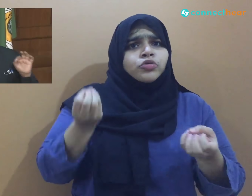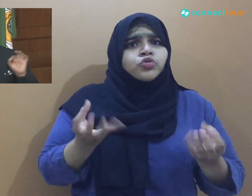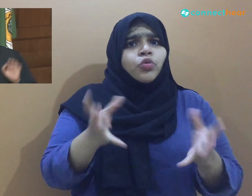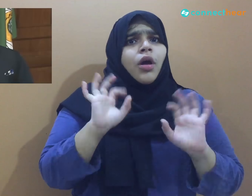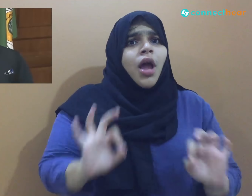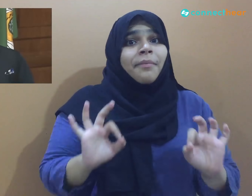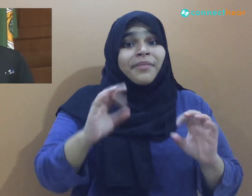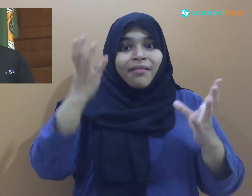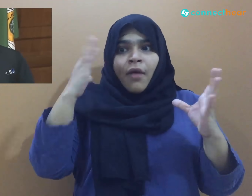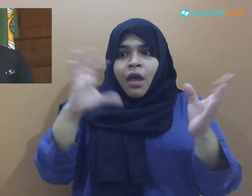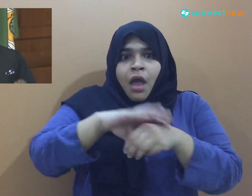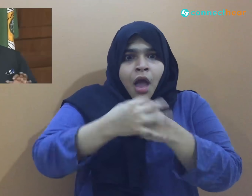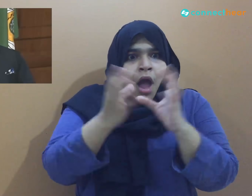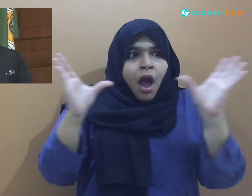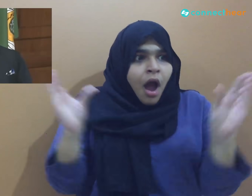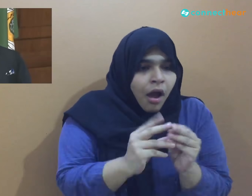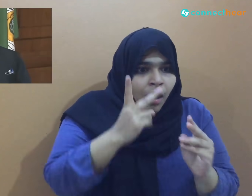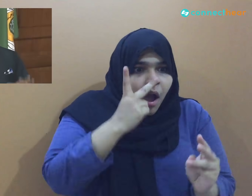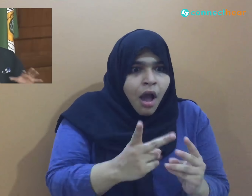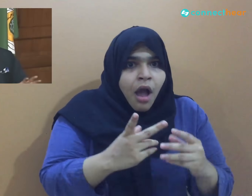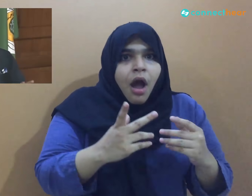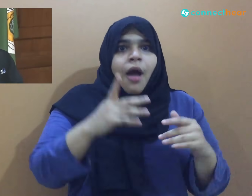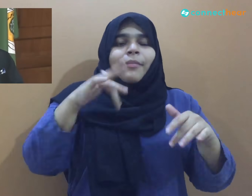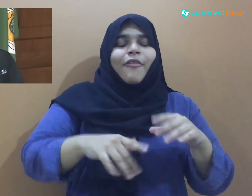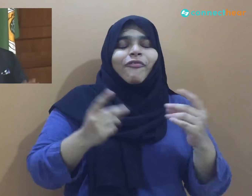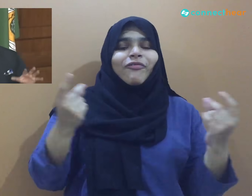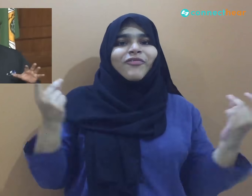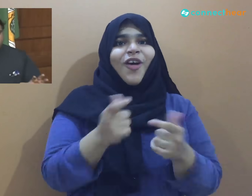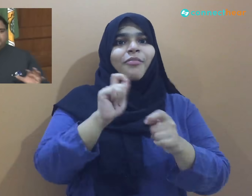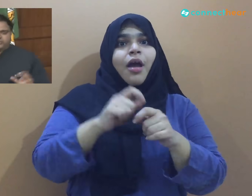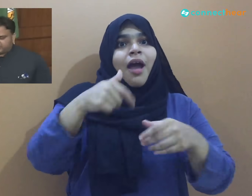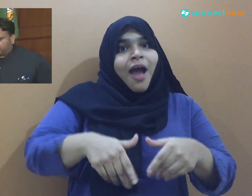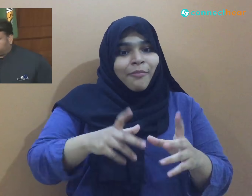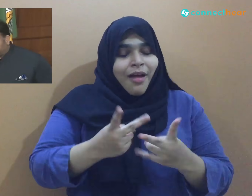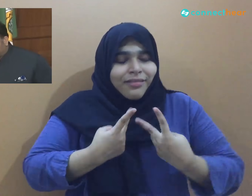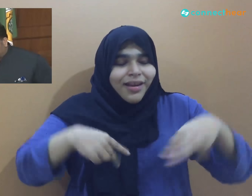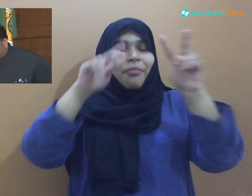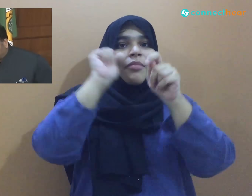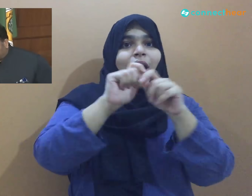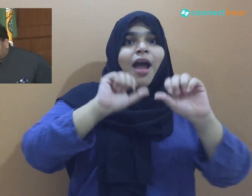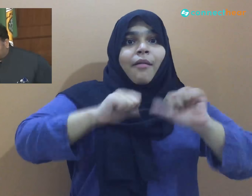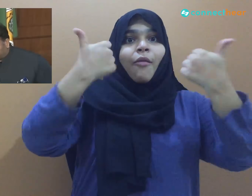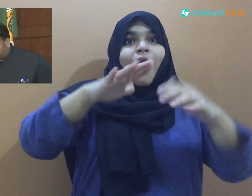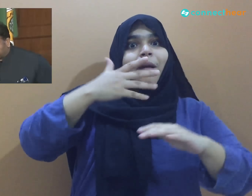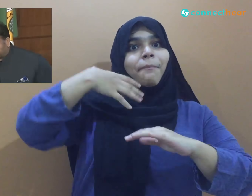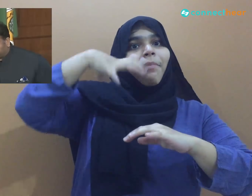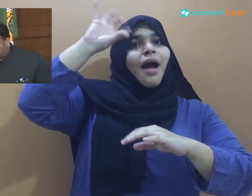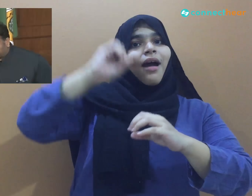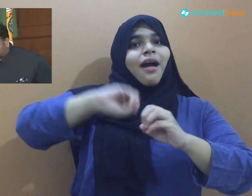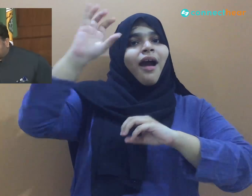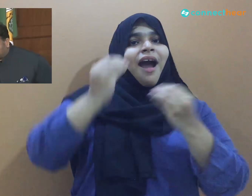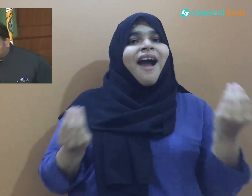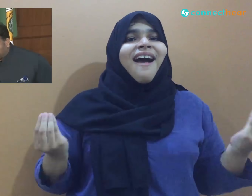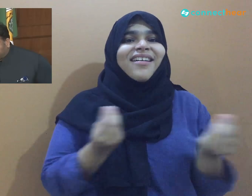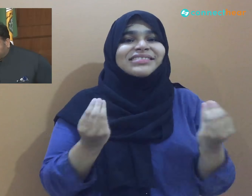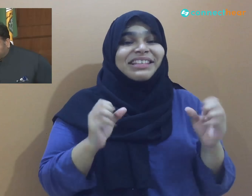from shortage of sanitizers in Pakistan, and now we're in a position to export sanitizers in Pakistan, from